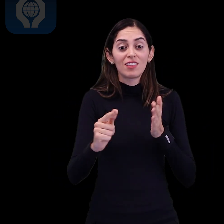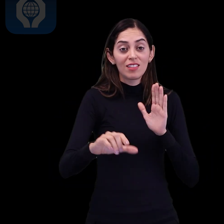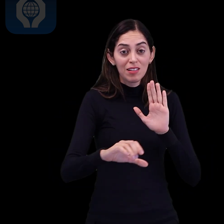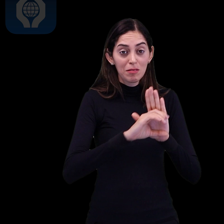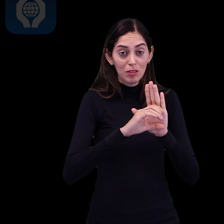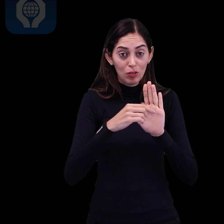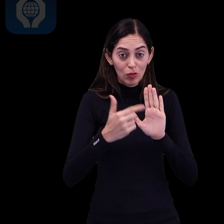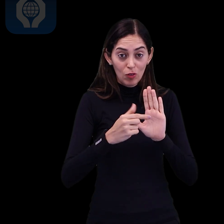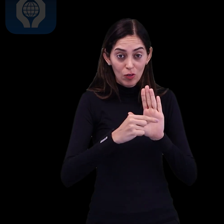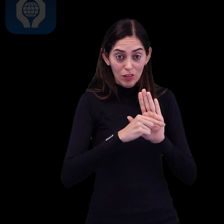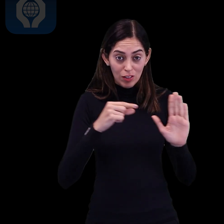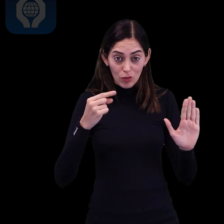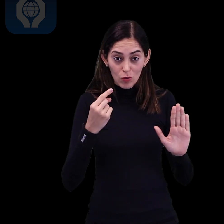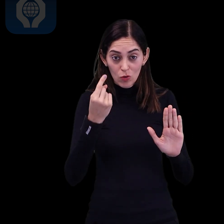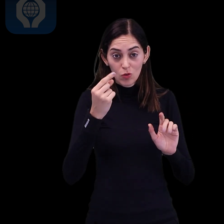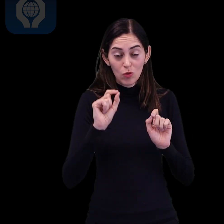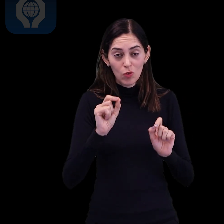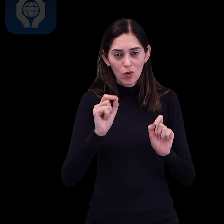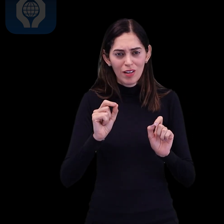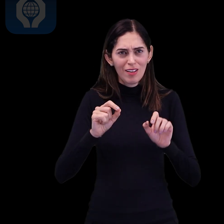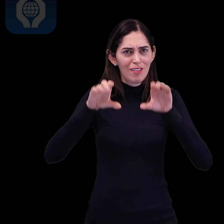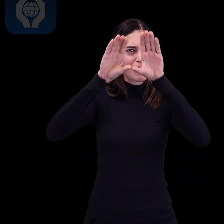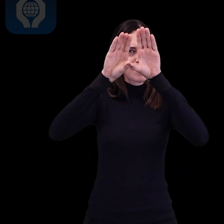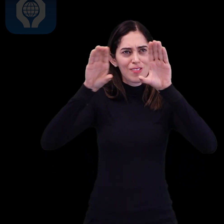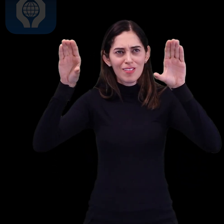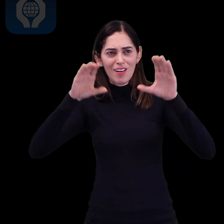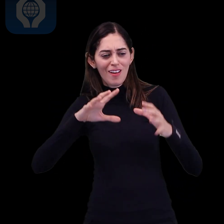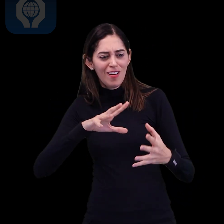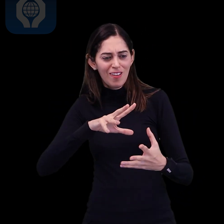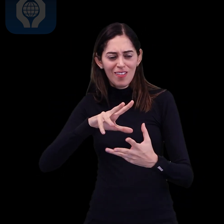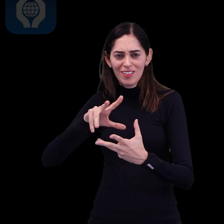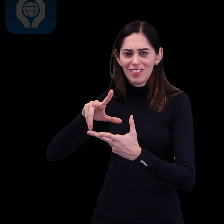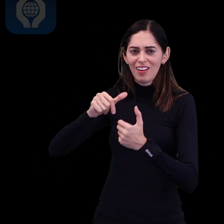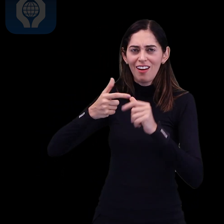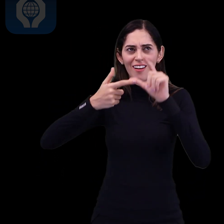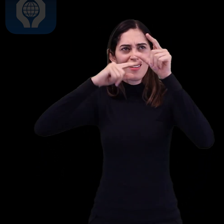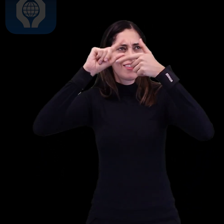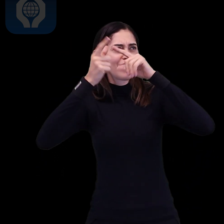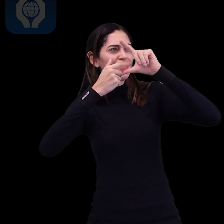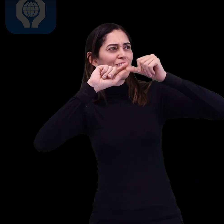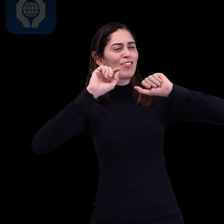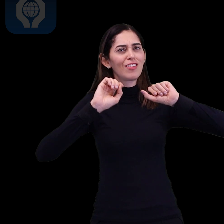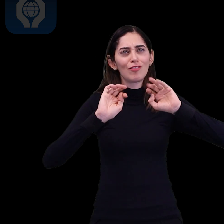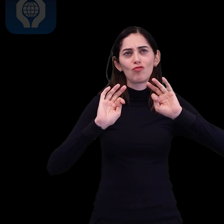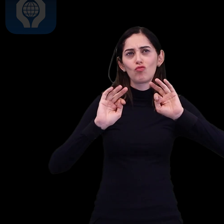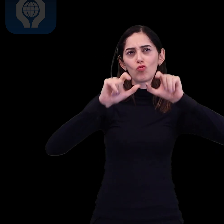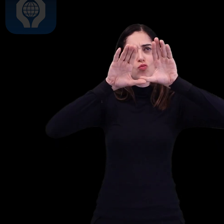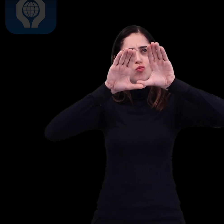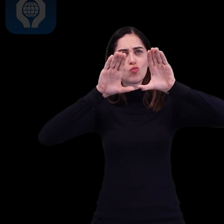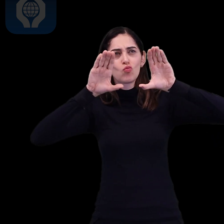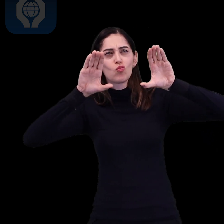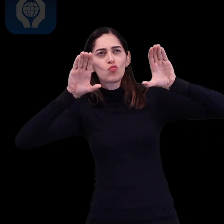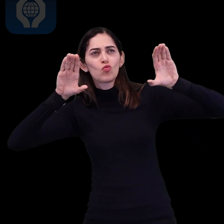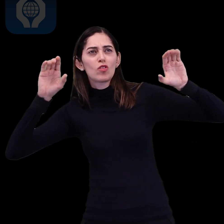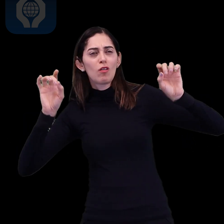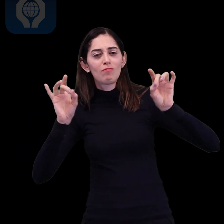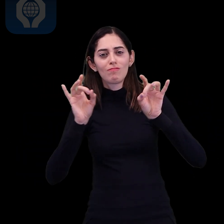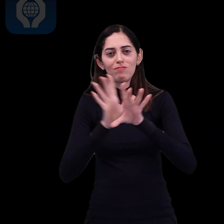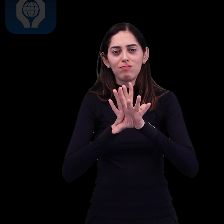diz: Assim os céus, a terra e todo o seu exército foram acabados. Quantos dias